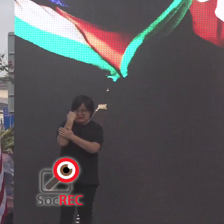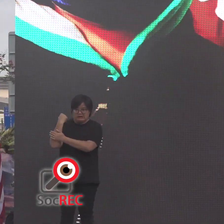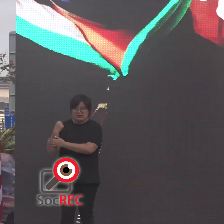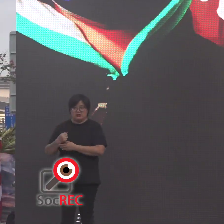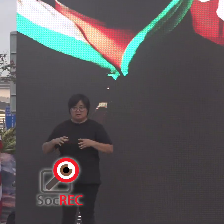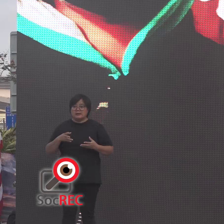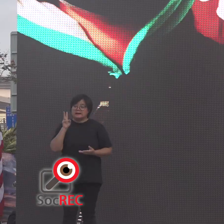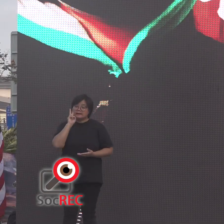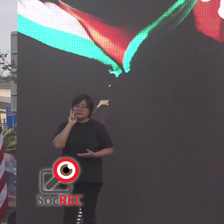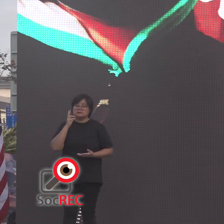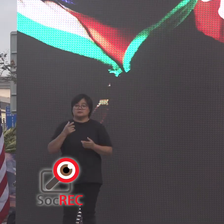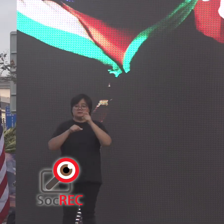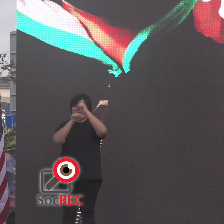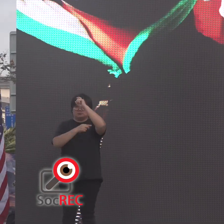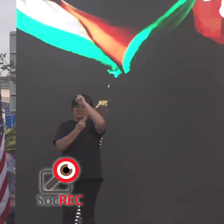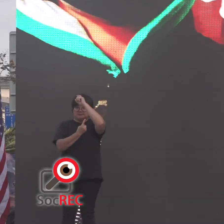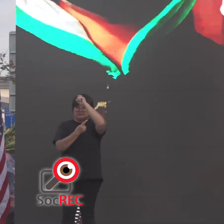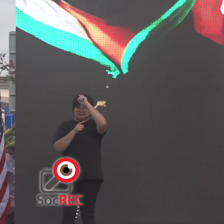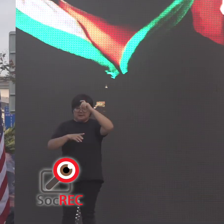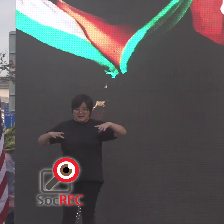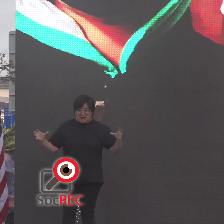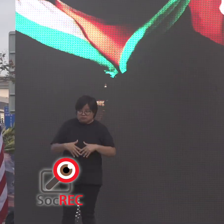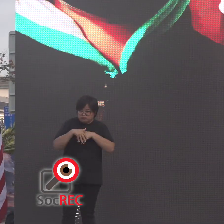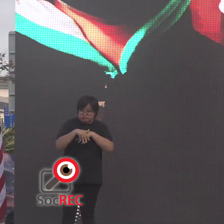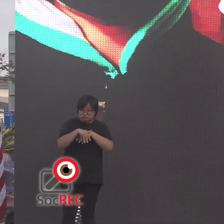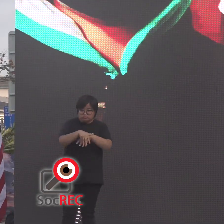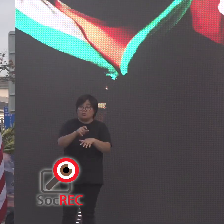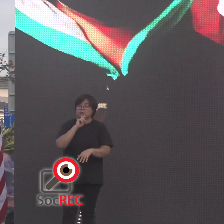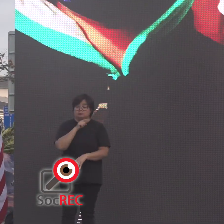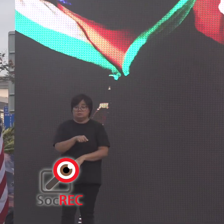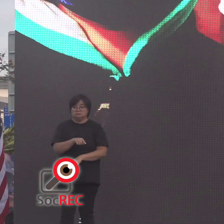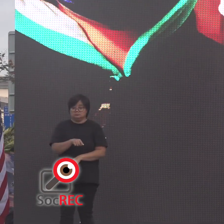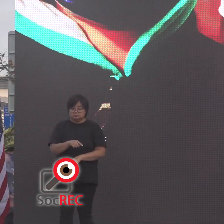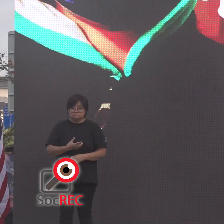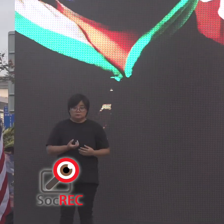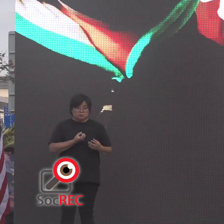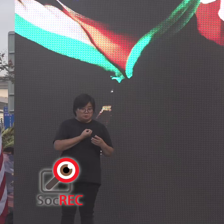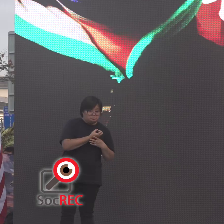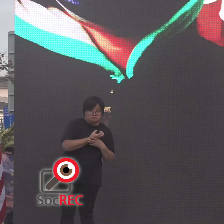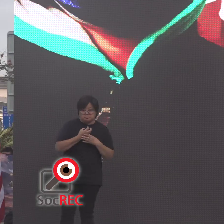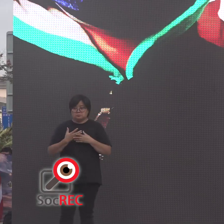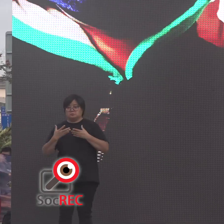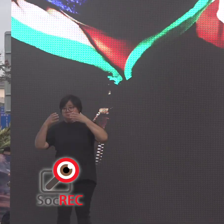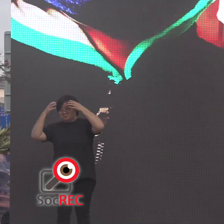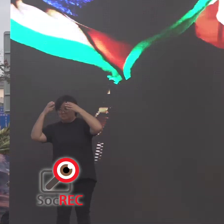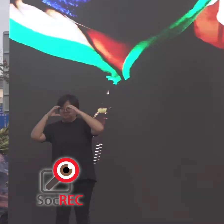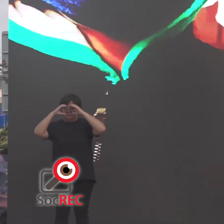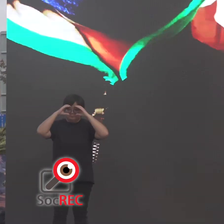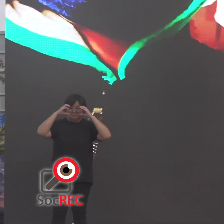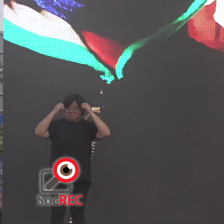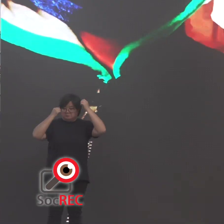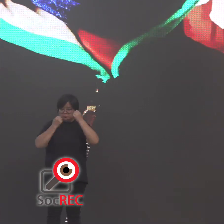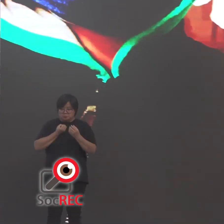來參與我們的遊行，而不止的亦都一路收到很多很多的有心人去捐給我們。直